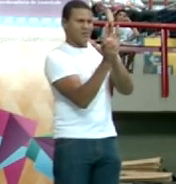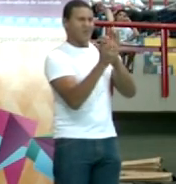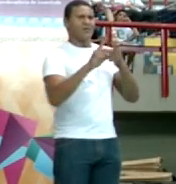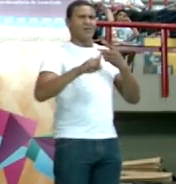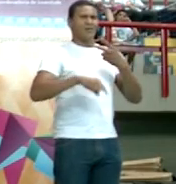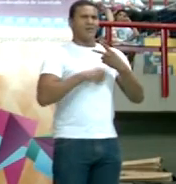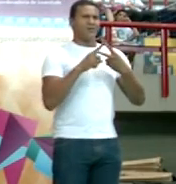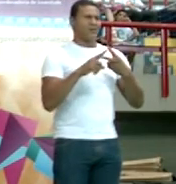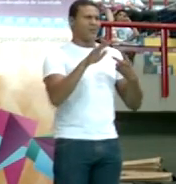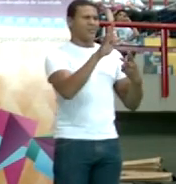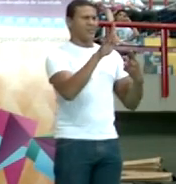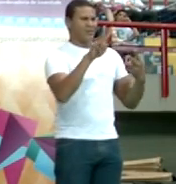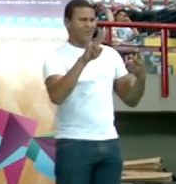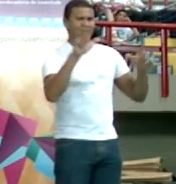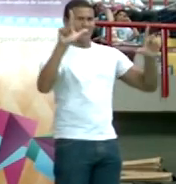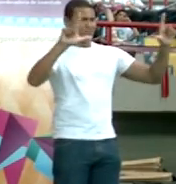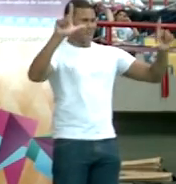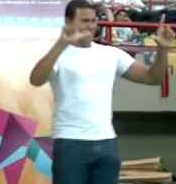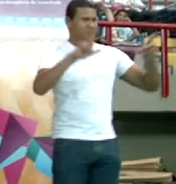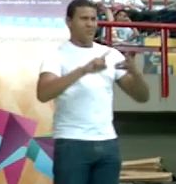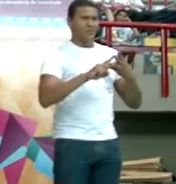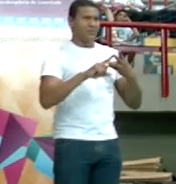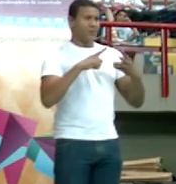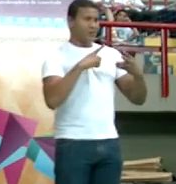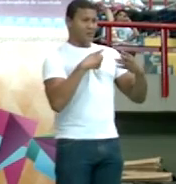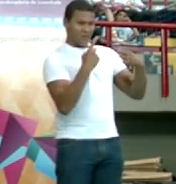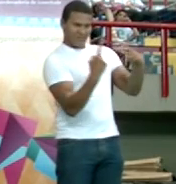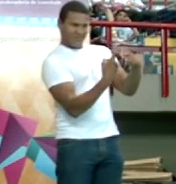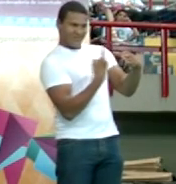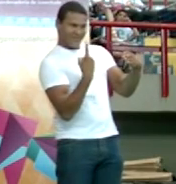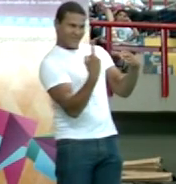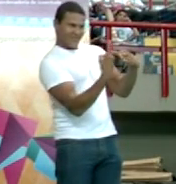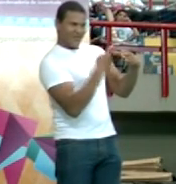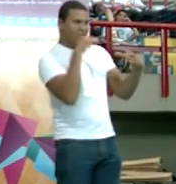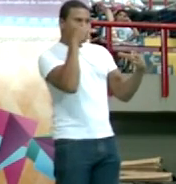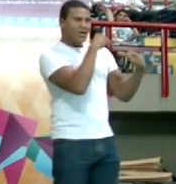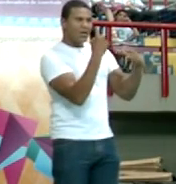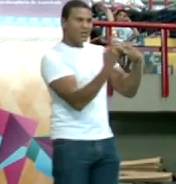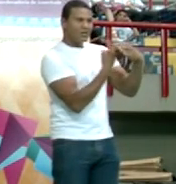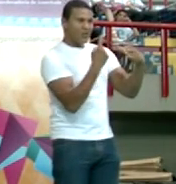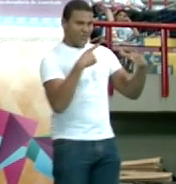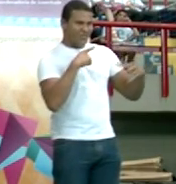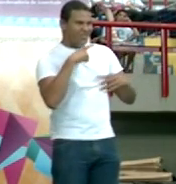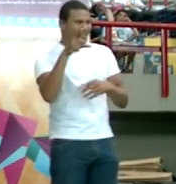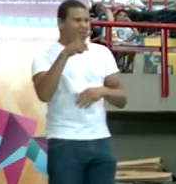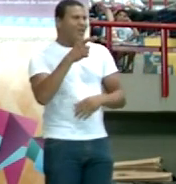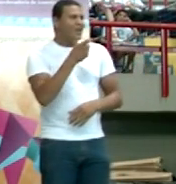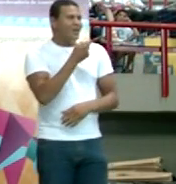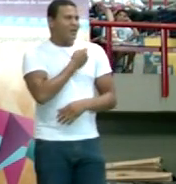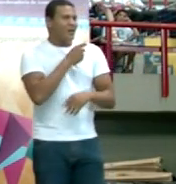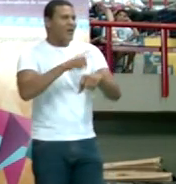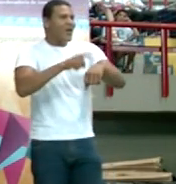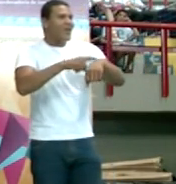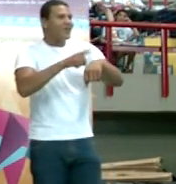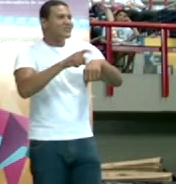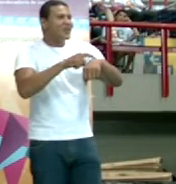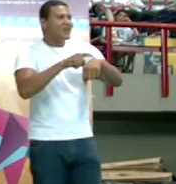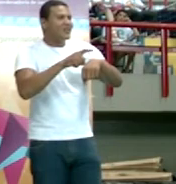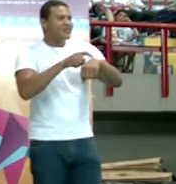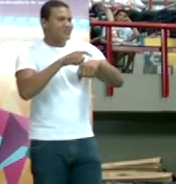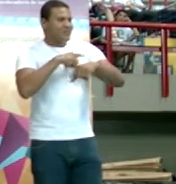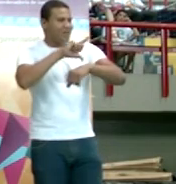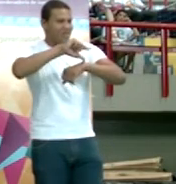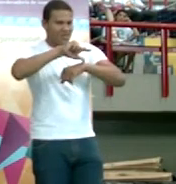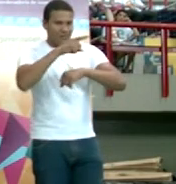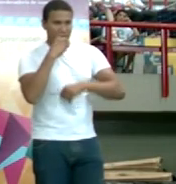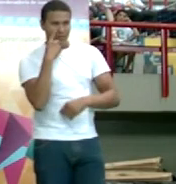televisão, tudo aqui. Micro-ondas, tem um relógiozinho no micro-ondas ou não tem? Tem, sim. Tirou da